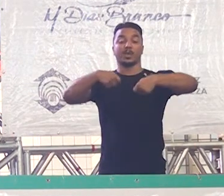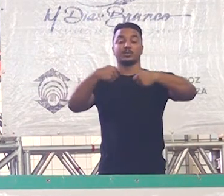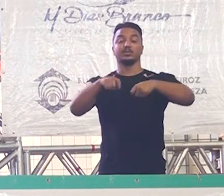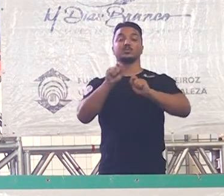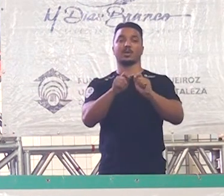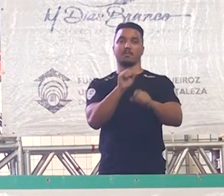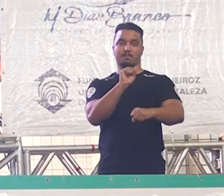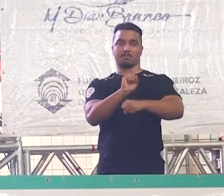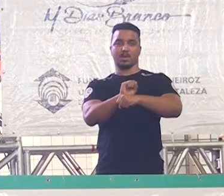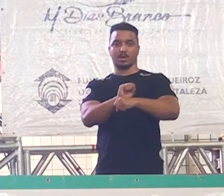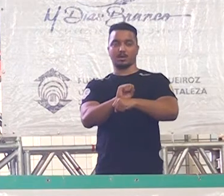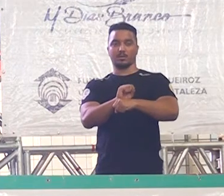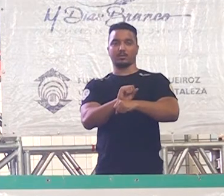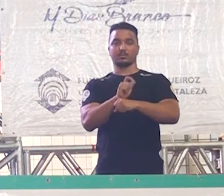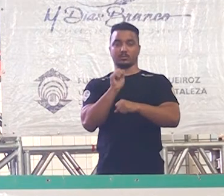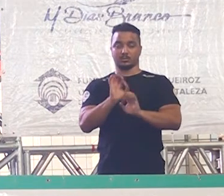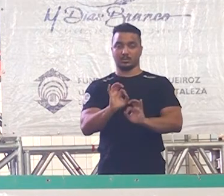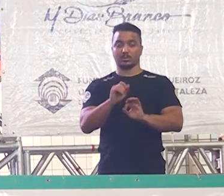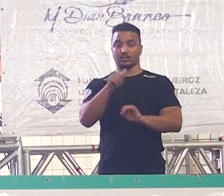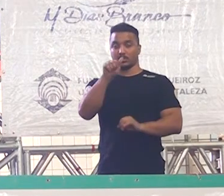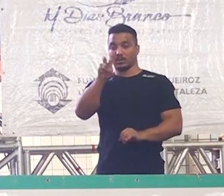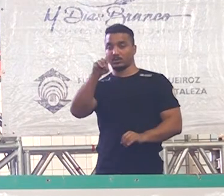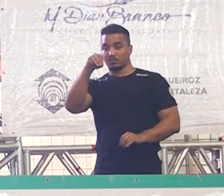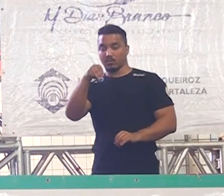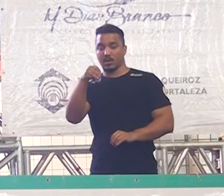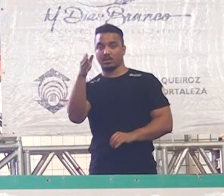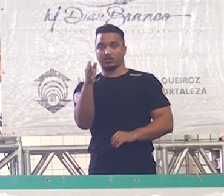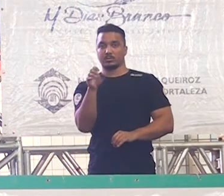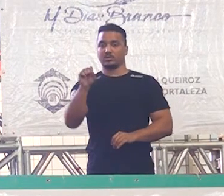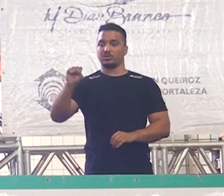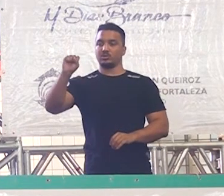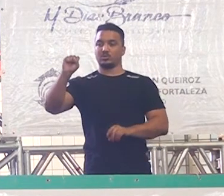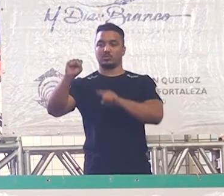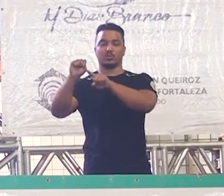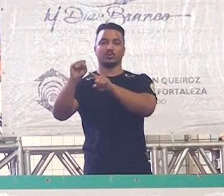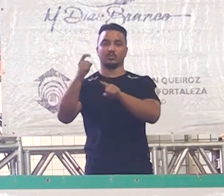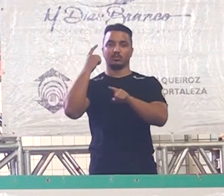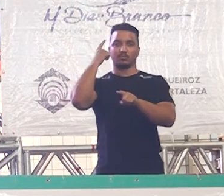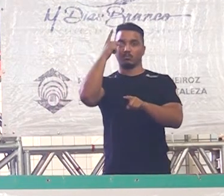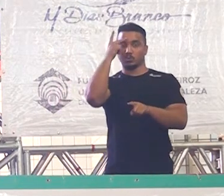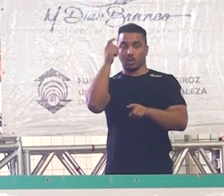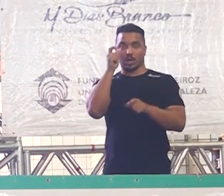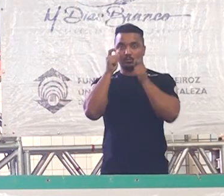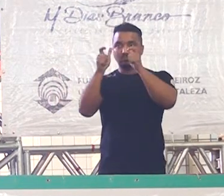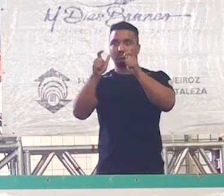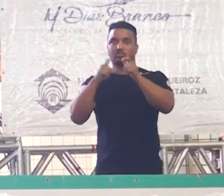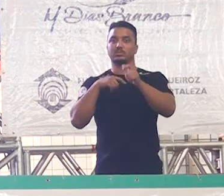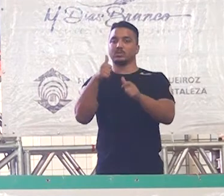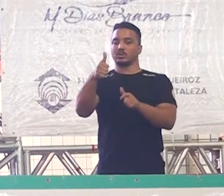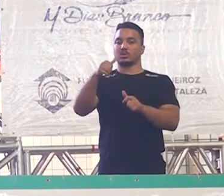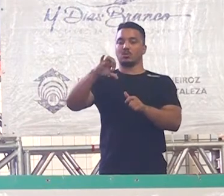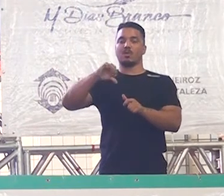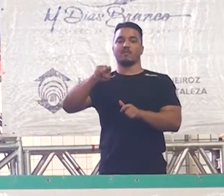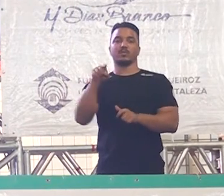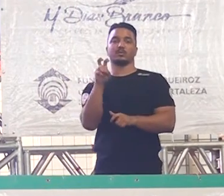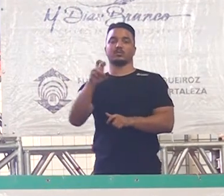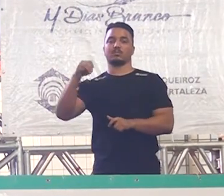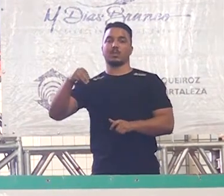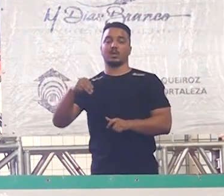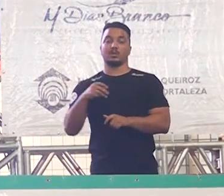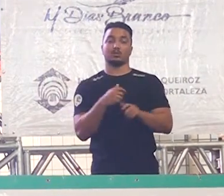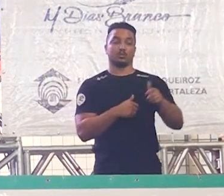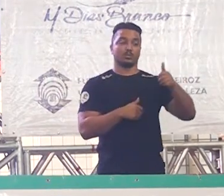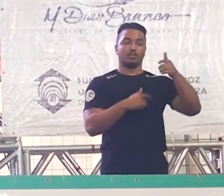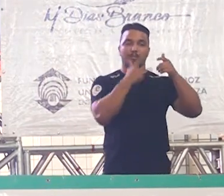para parar. Ele é a 15 metros por segundo. Enquanto o atento parava em 19,6 metros, o